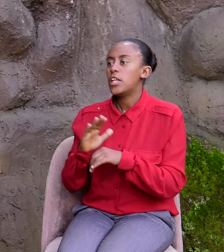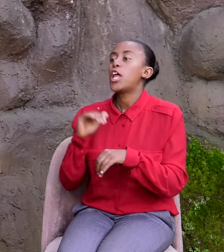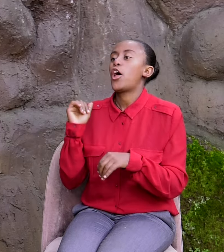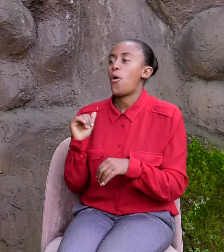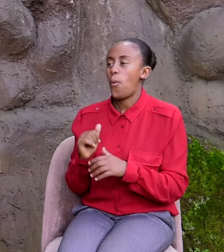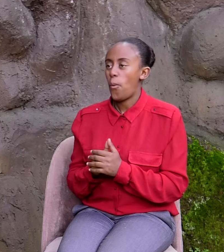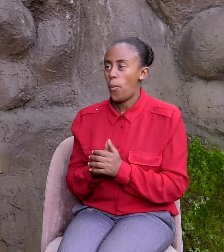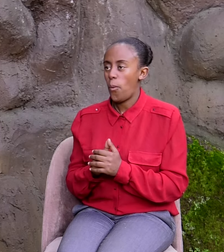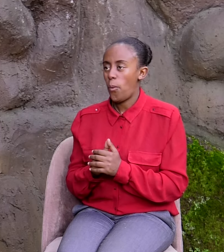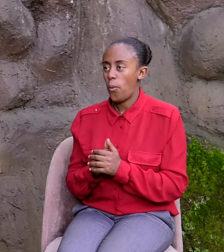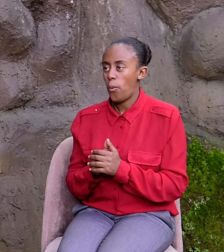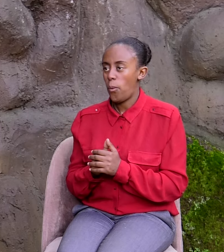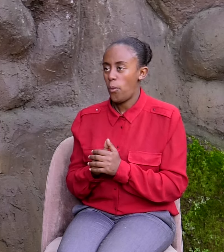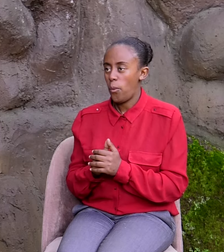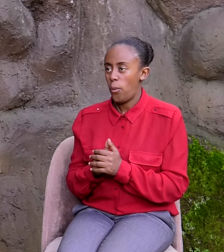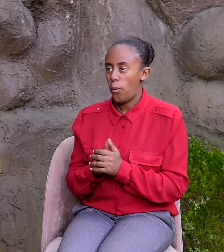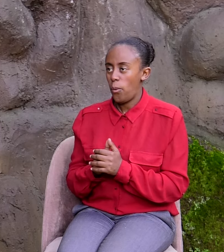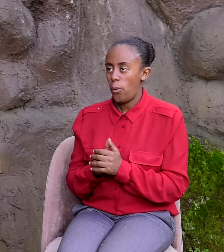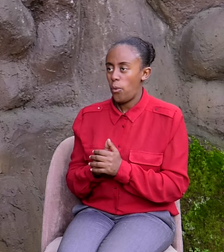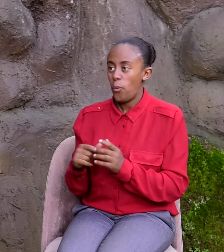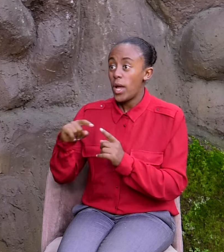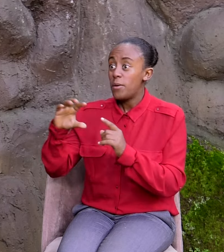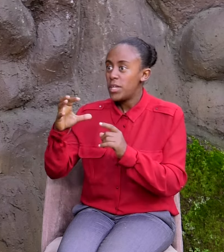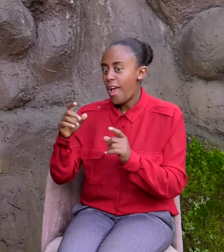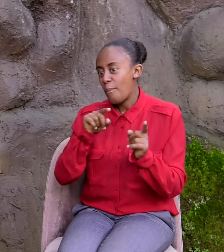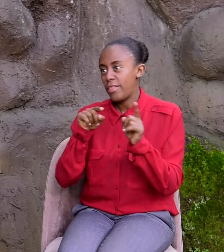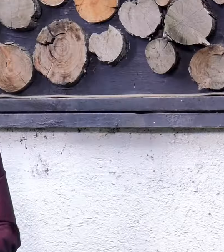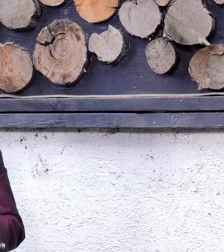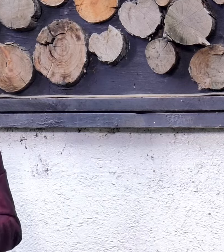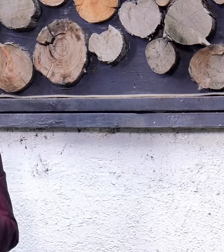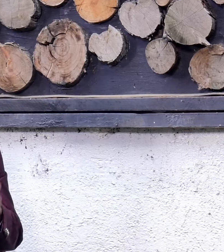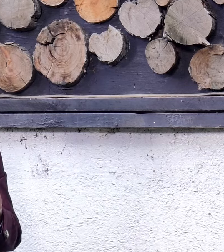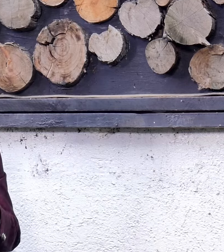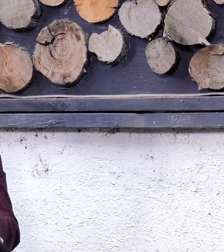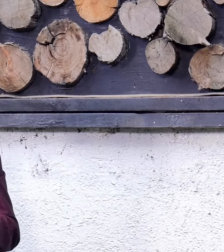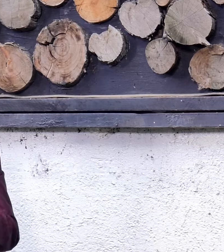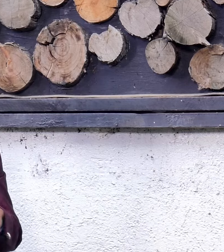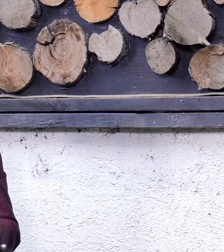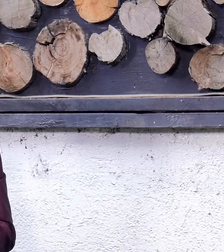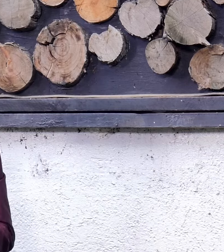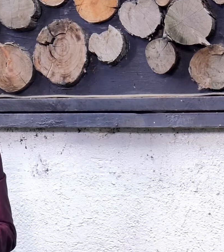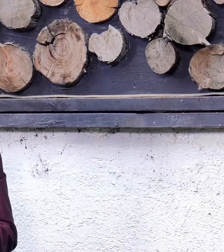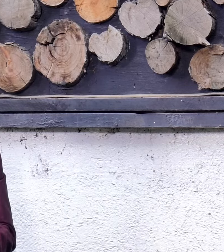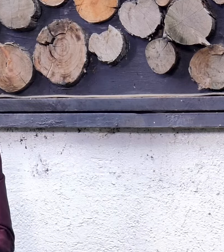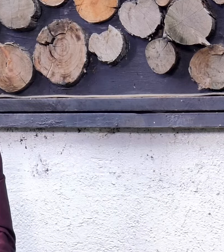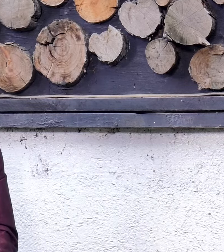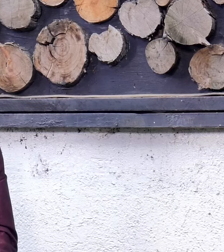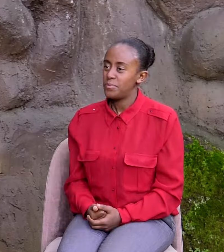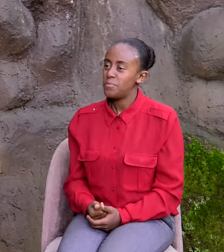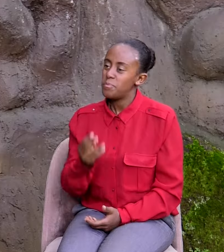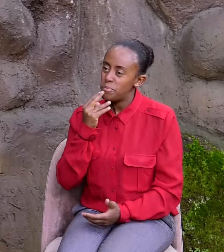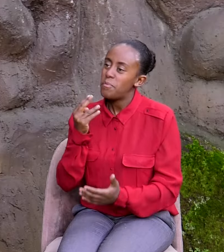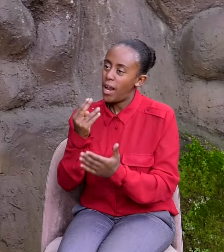ተጠራሁ ማለት ነው። ሚዲያ ወደ ሚዲያ መጣሁኝ ማለት ነው። የት ሚዲያ ጠርታ ነው ስራውን የጀመርከው?